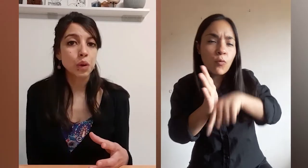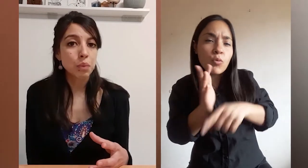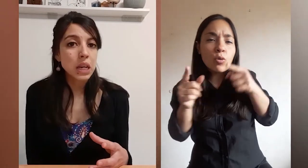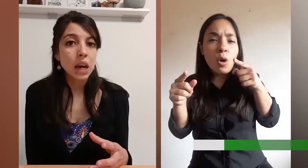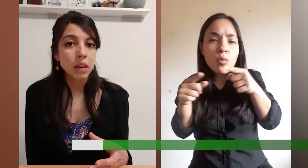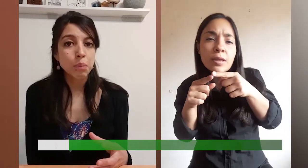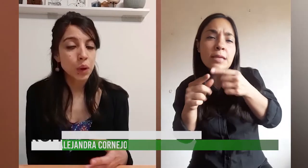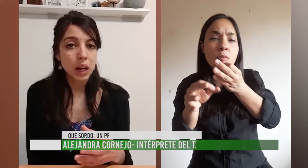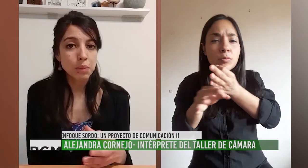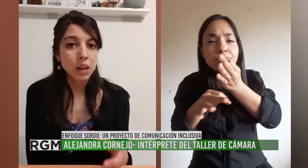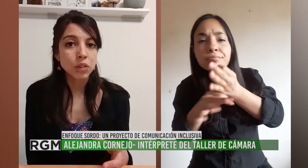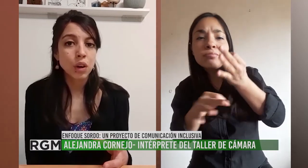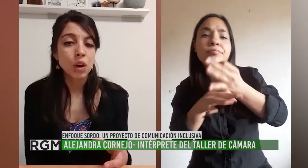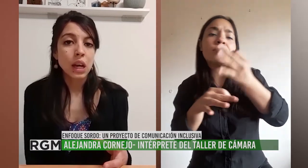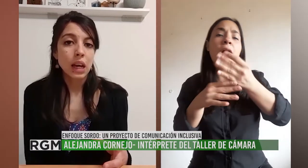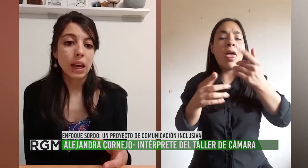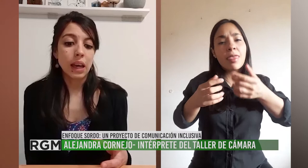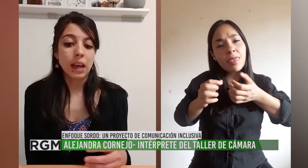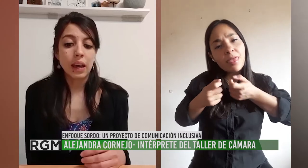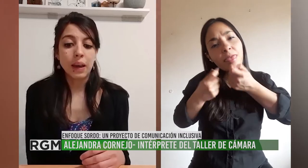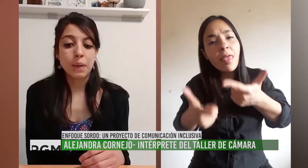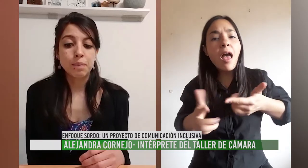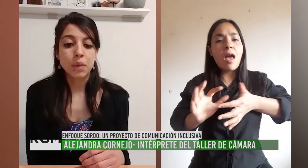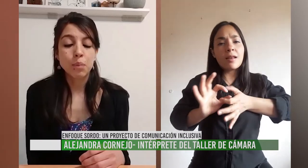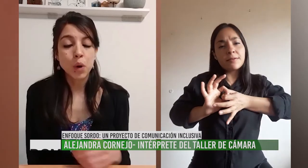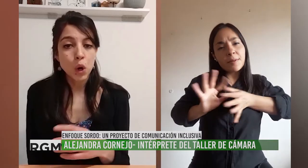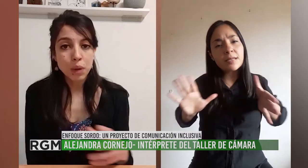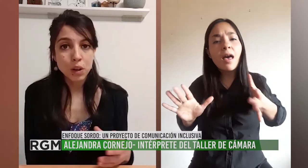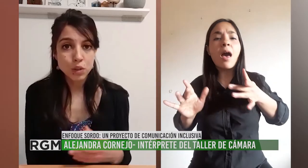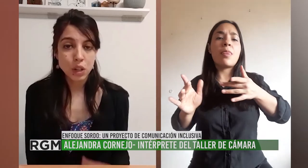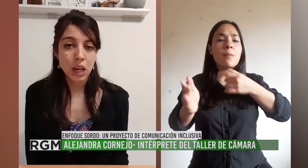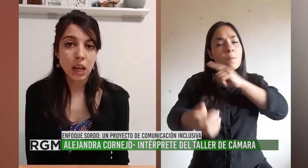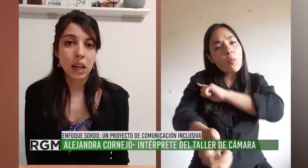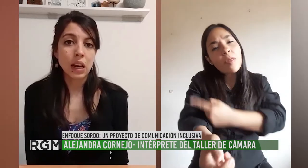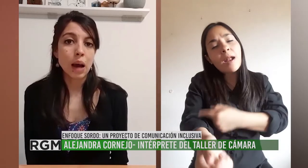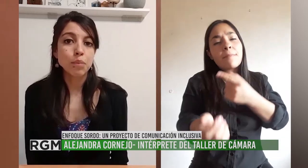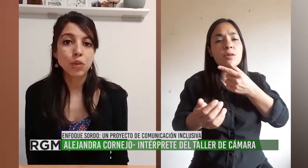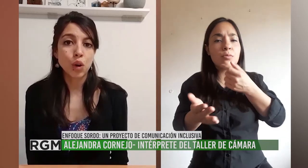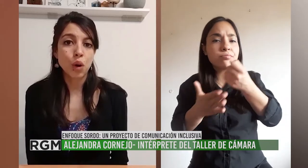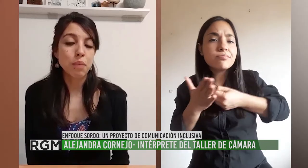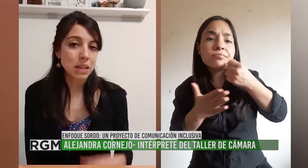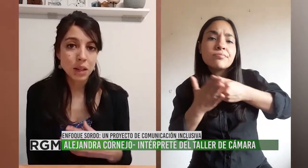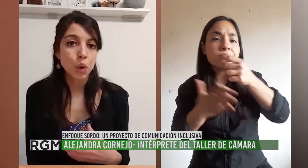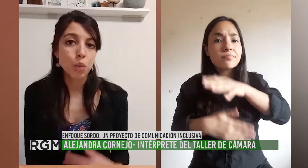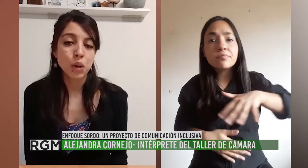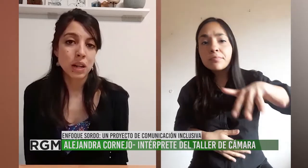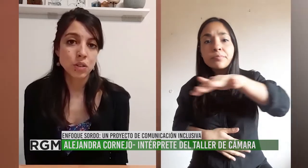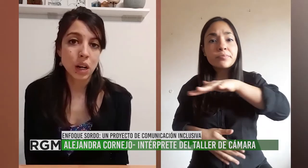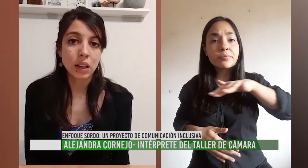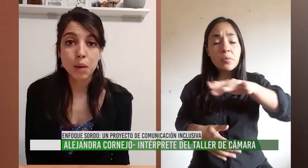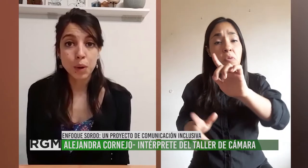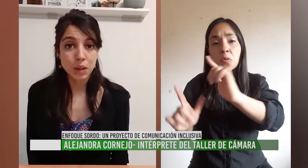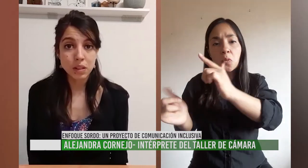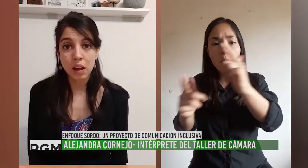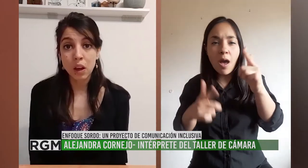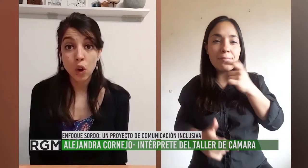de autonomía y de empoderamiento, por lo menos en el ámbito masivo comunicacional